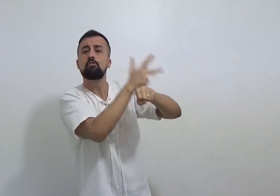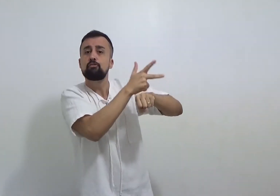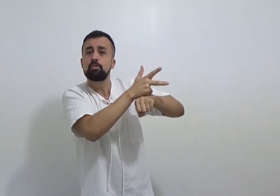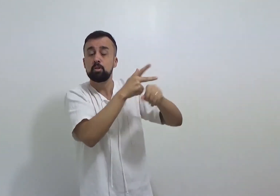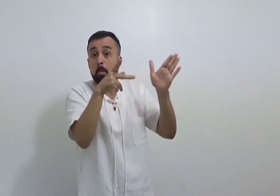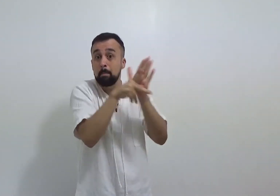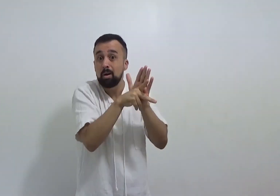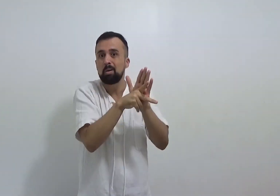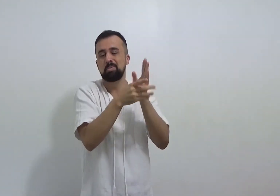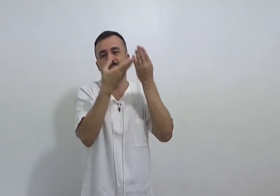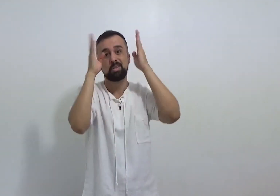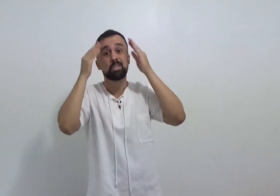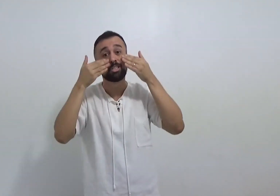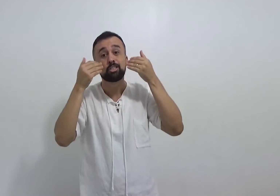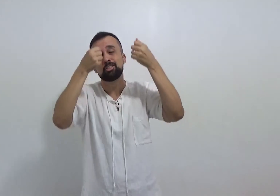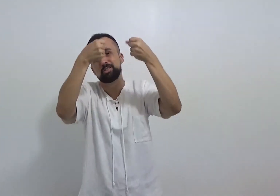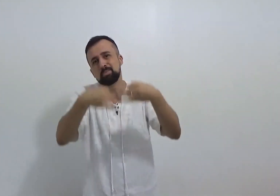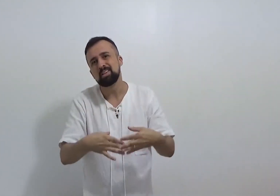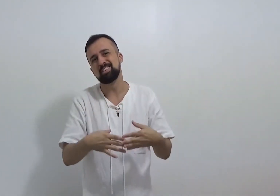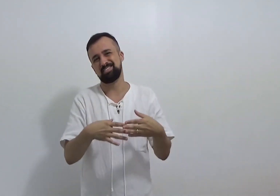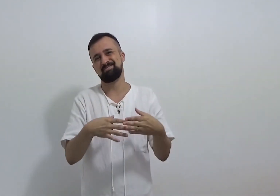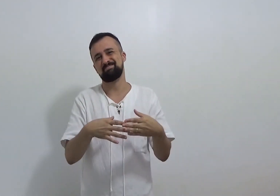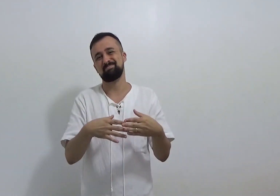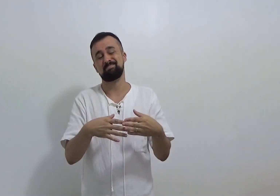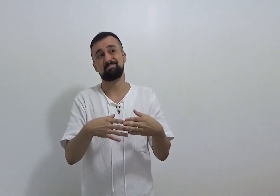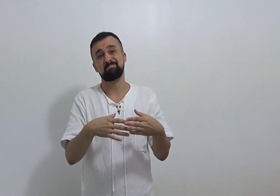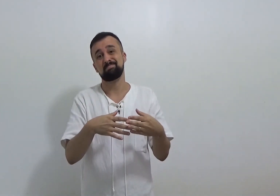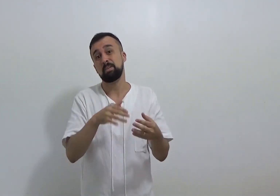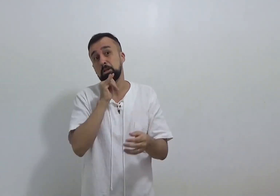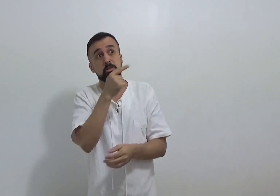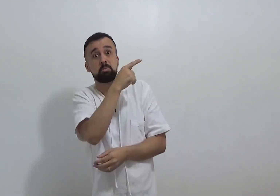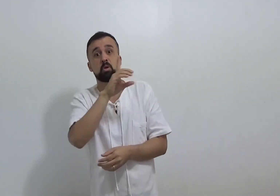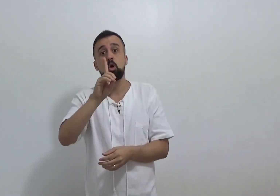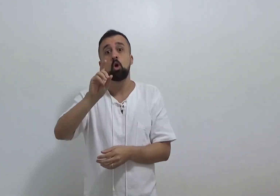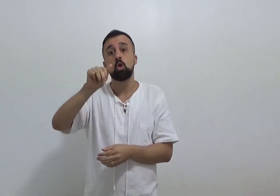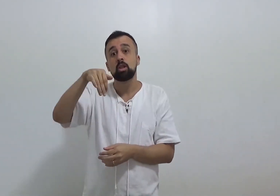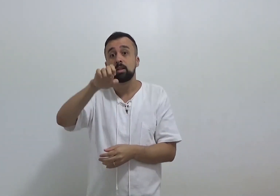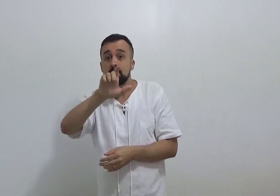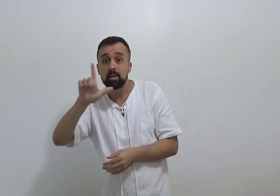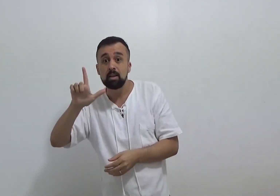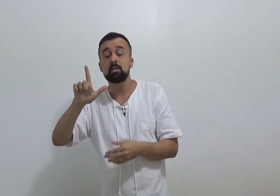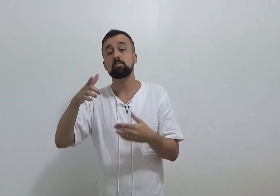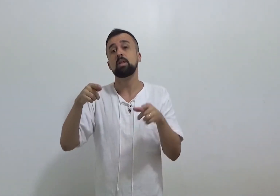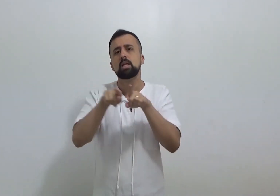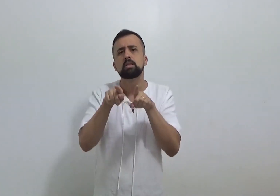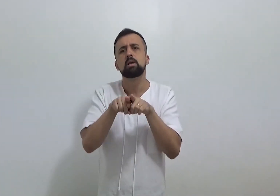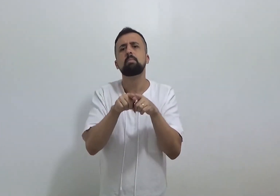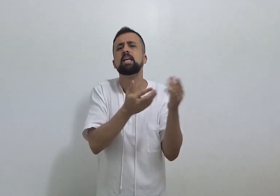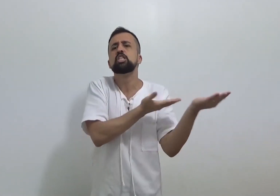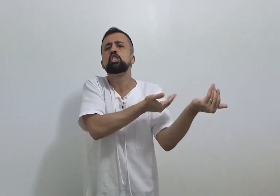Segundo, podem-se trazer vídeos de indígenas falando, como o vídeo do